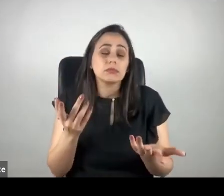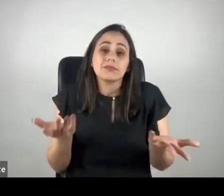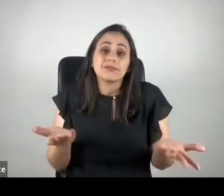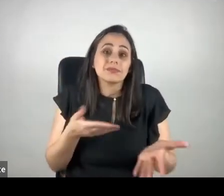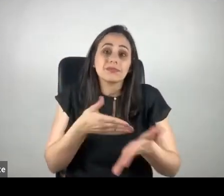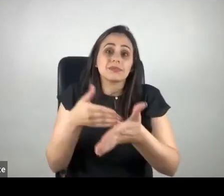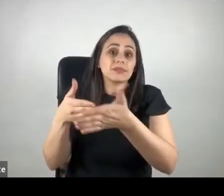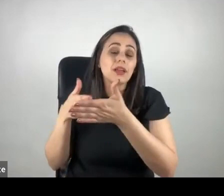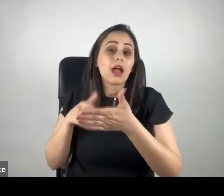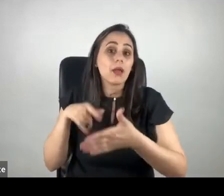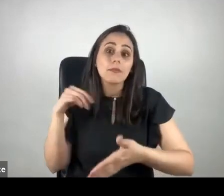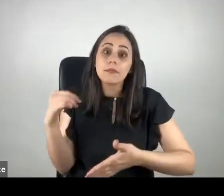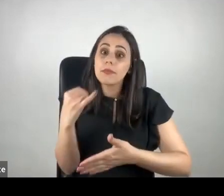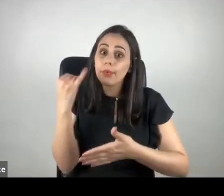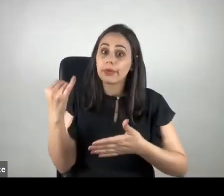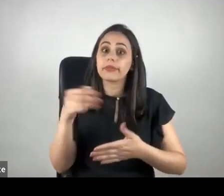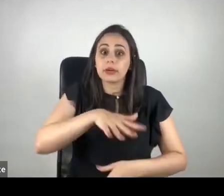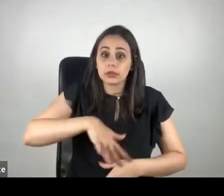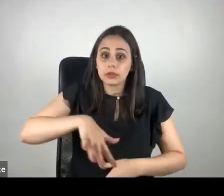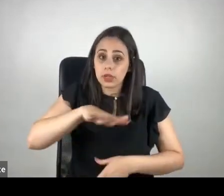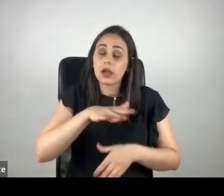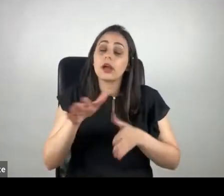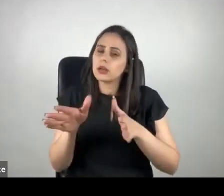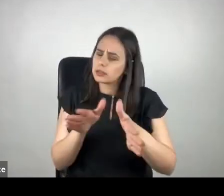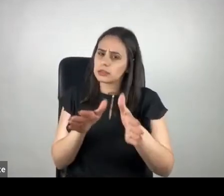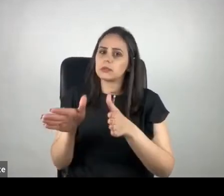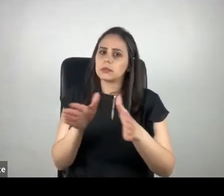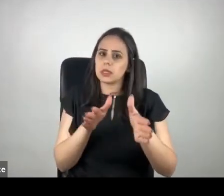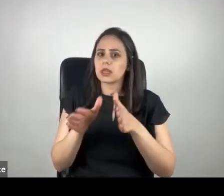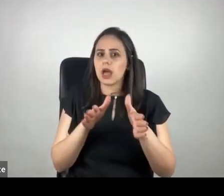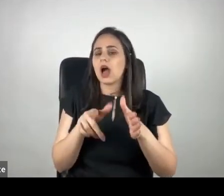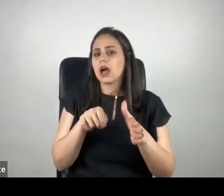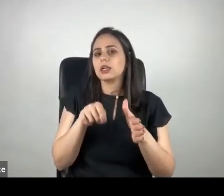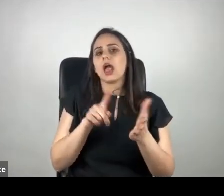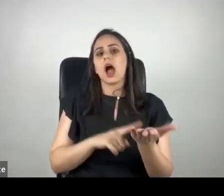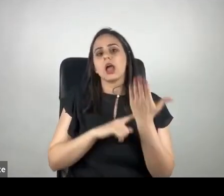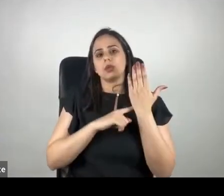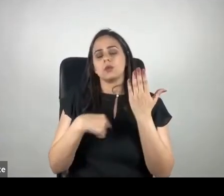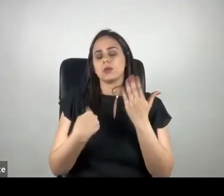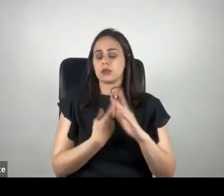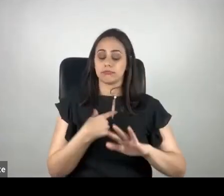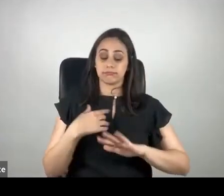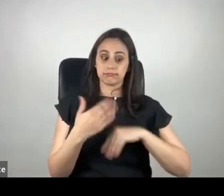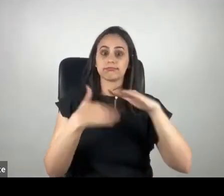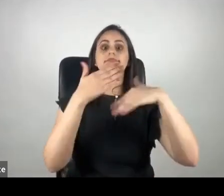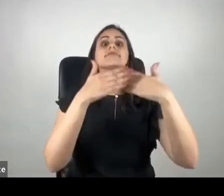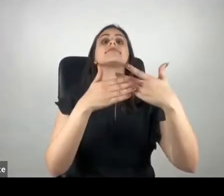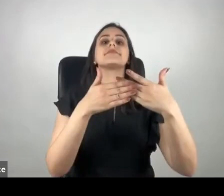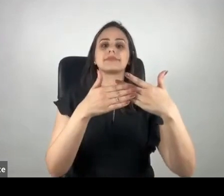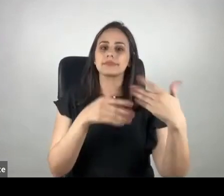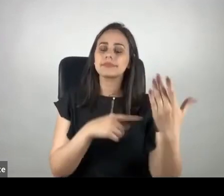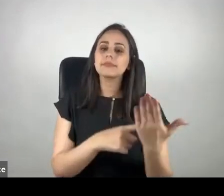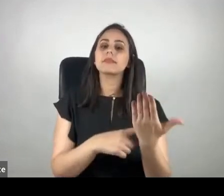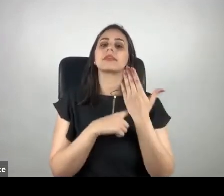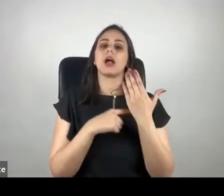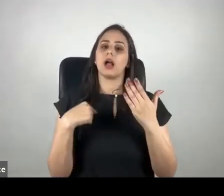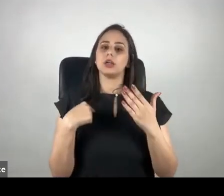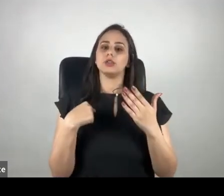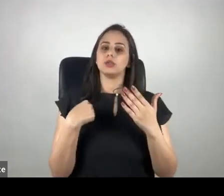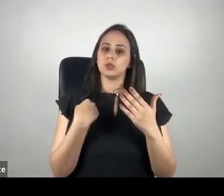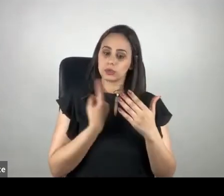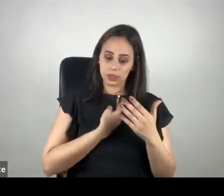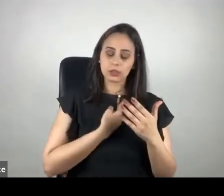a acessibilidade ajuda a gente a se desenvolver, e a gente se desenvolvendo, a